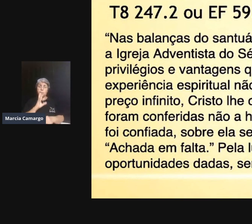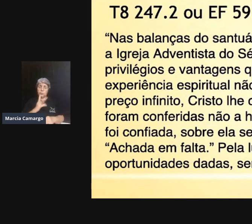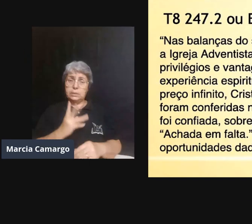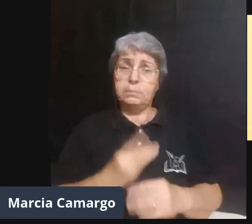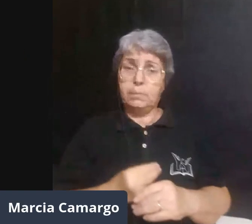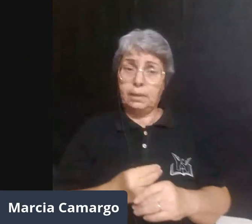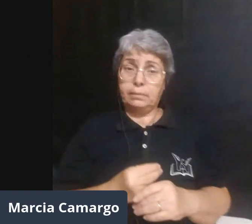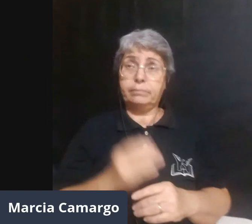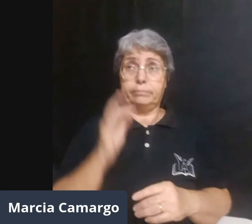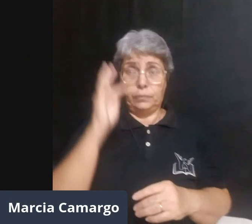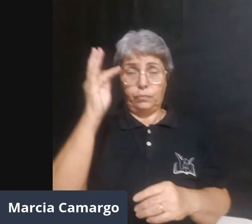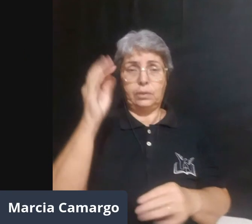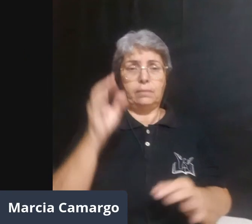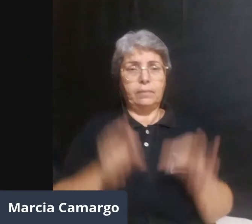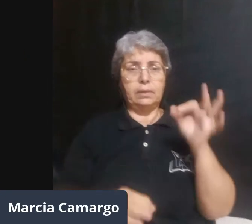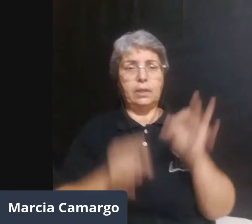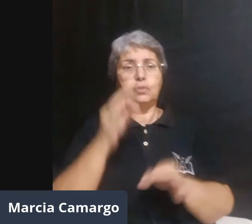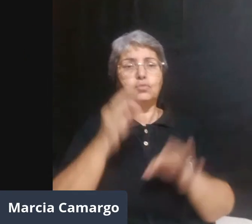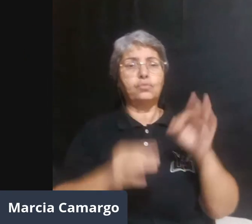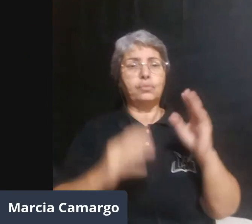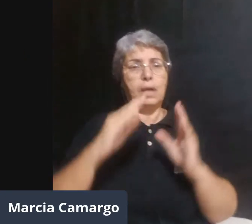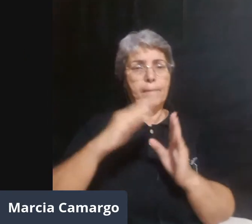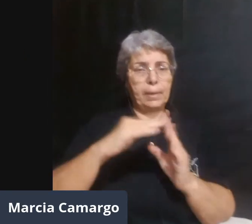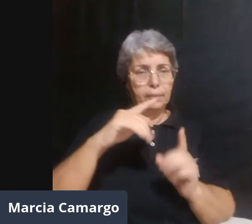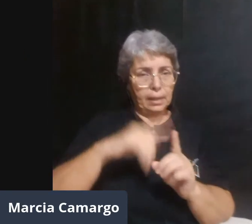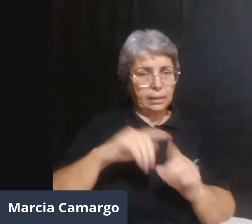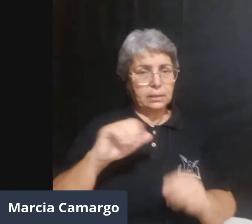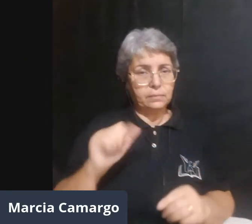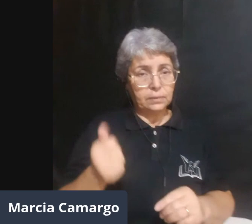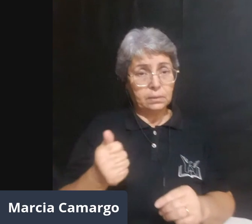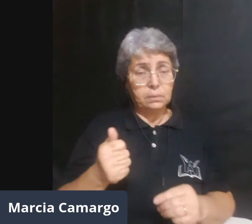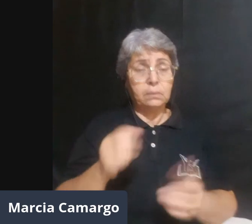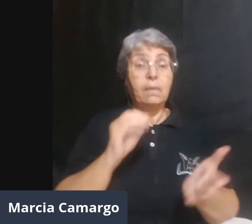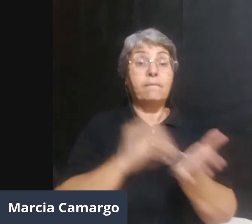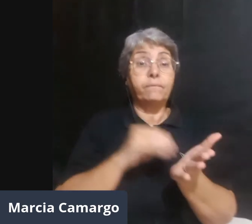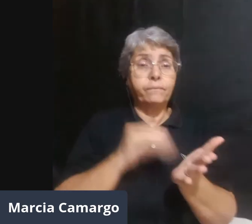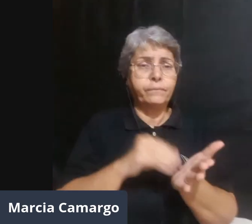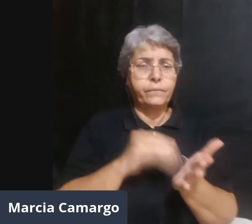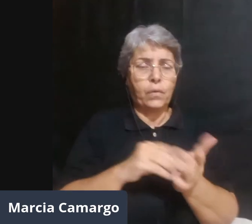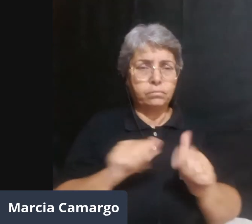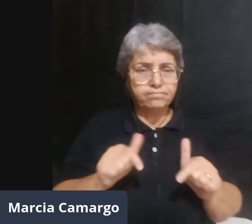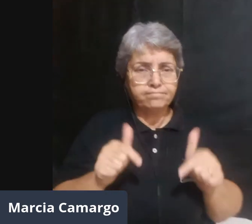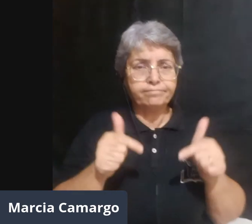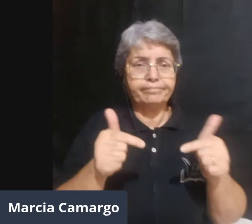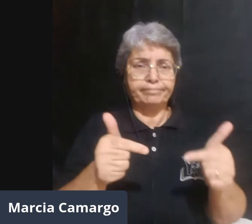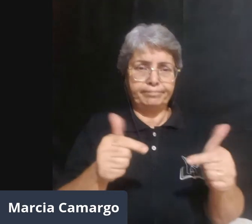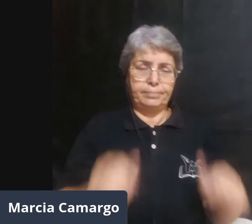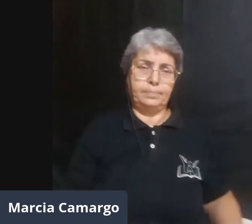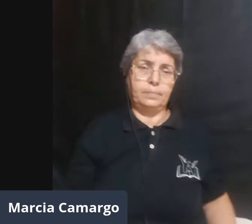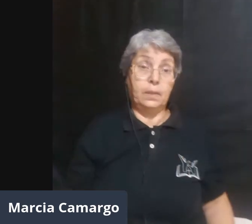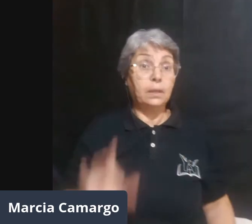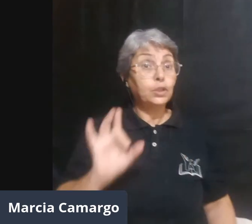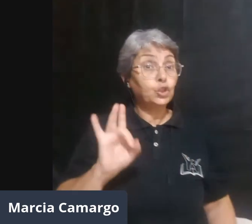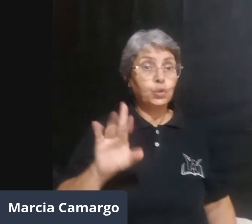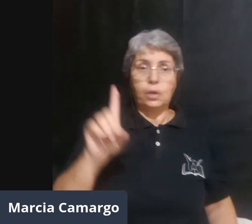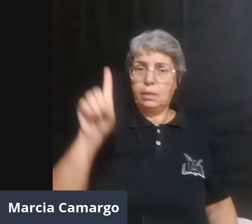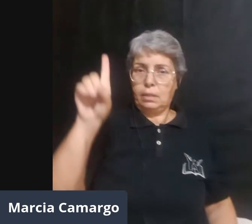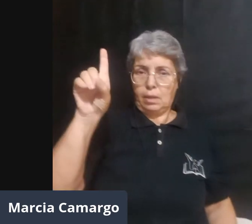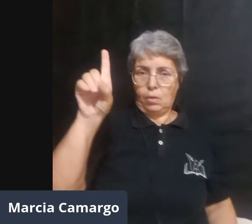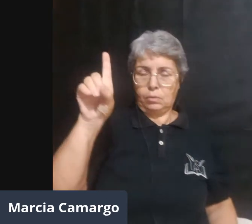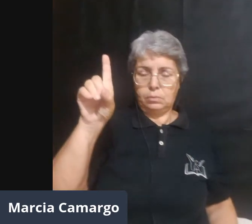Sim, Deus pode julgar sua igreja em falta. Mas essa é uma prerrogativa divina, nunca